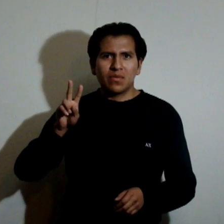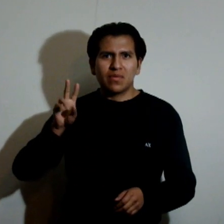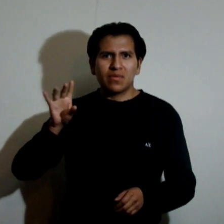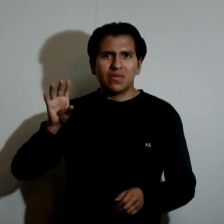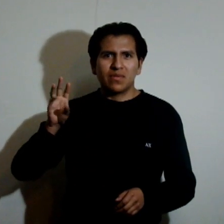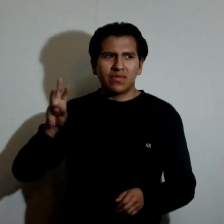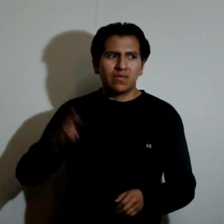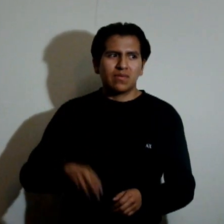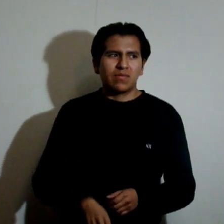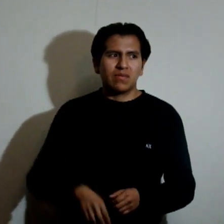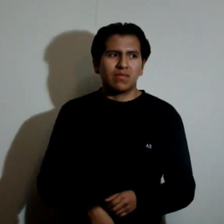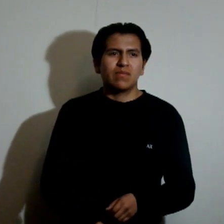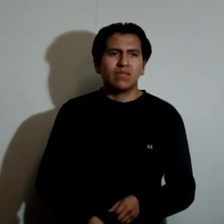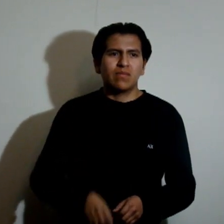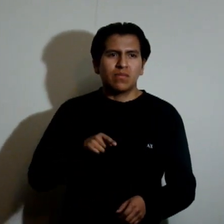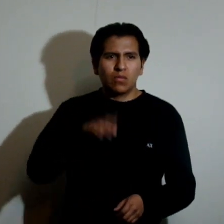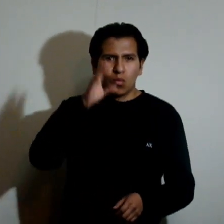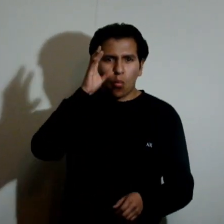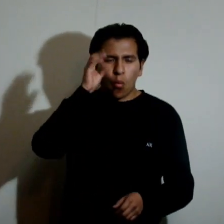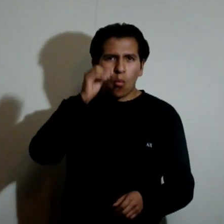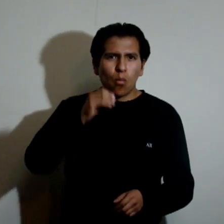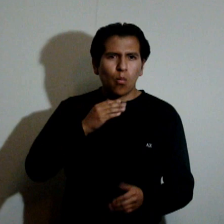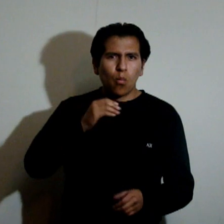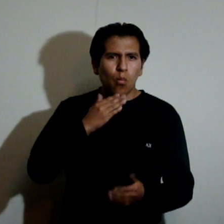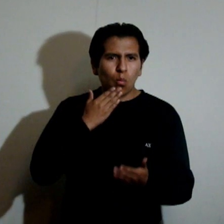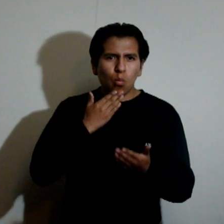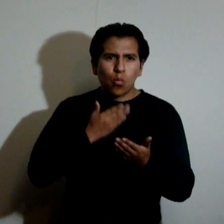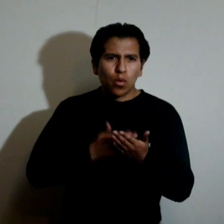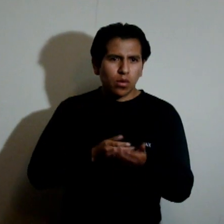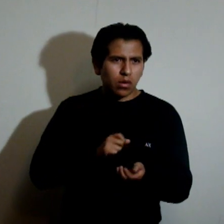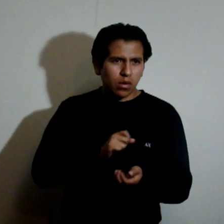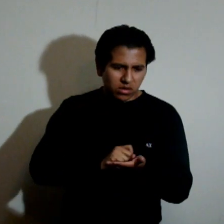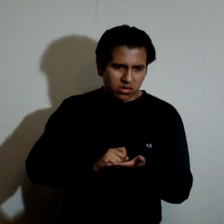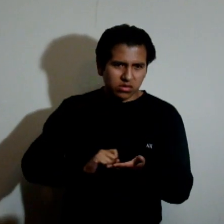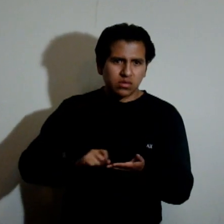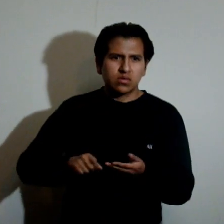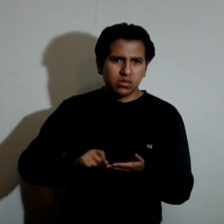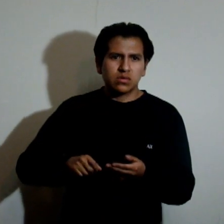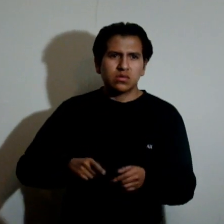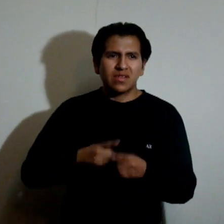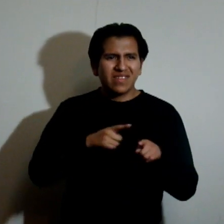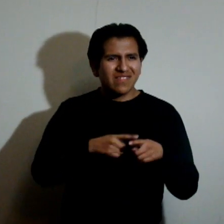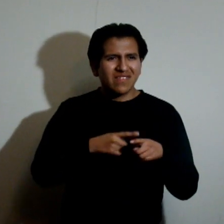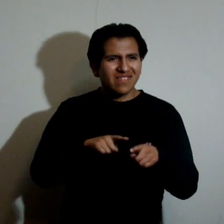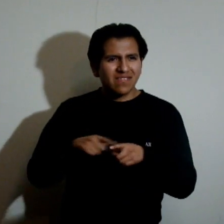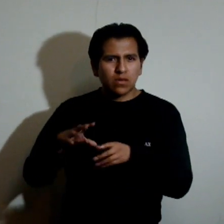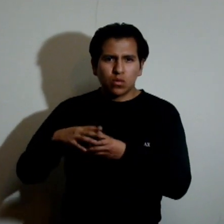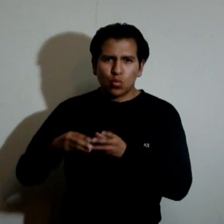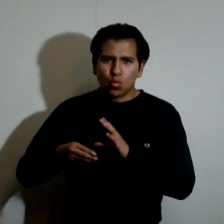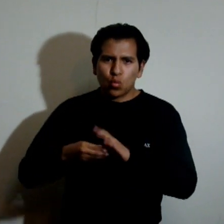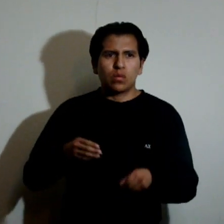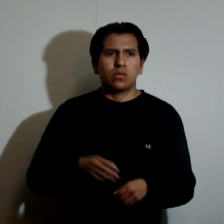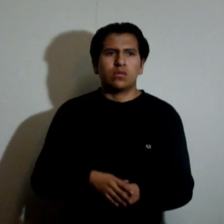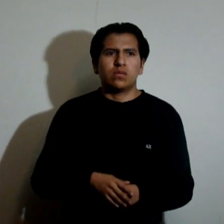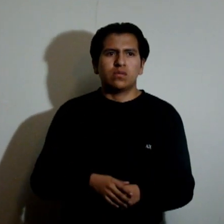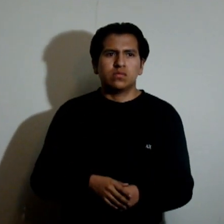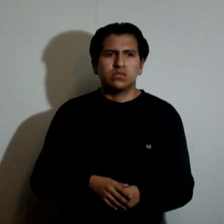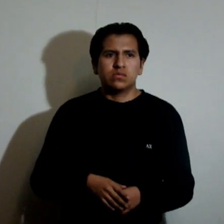Fue un destacado escritor de textos narrativos y dramaturgo.